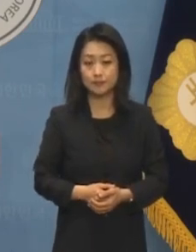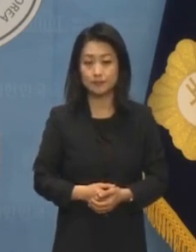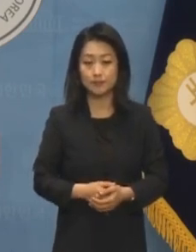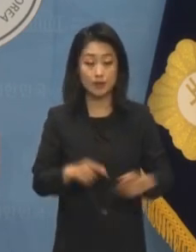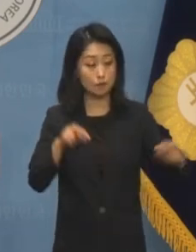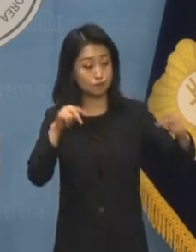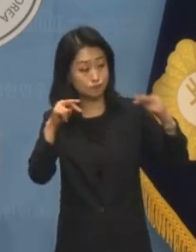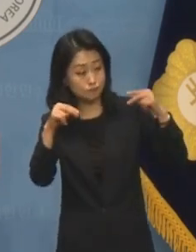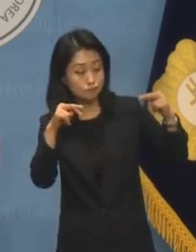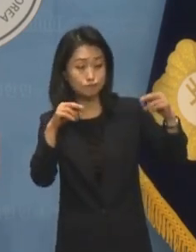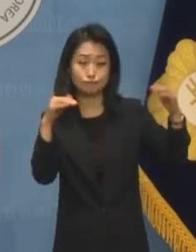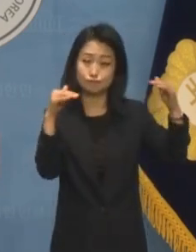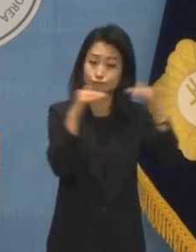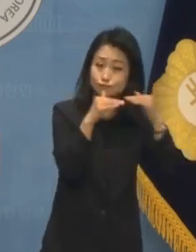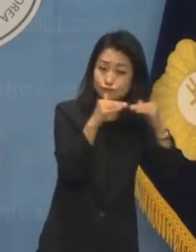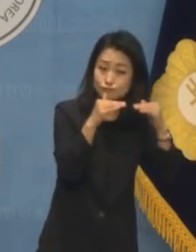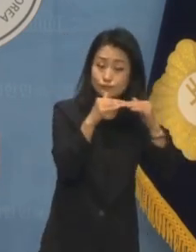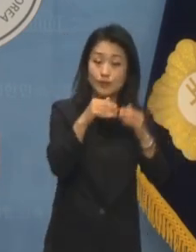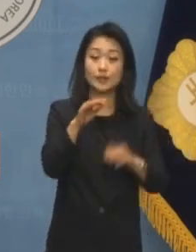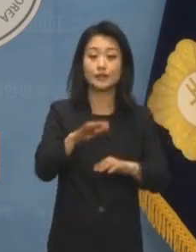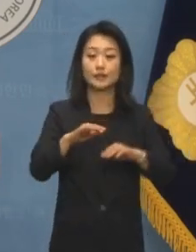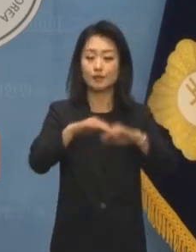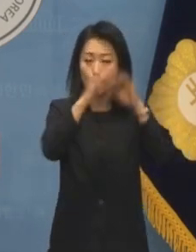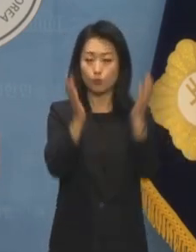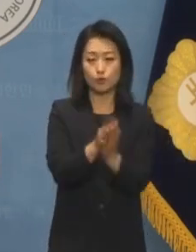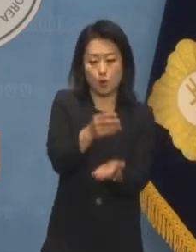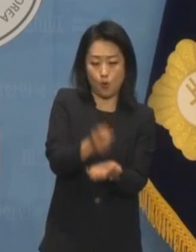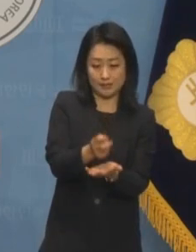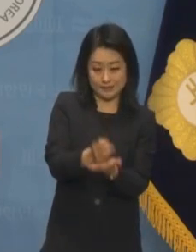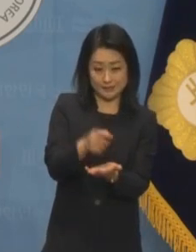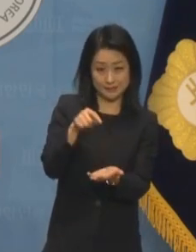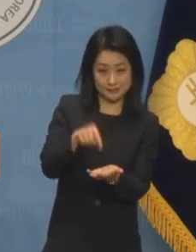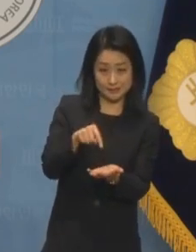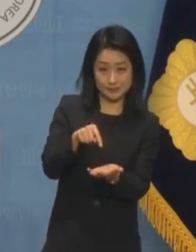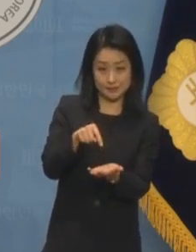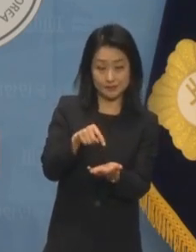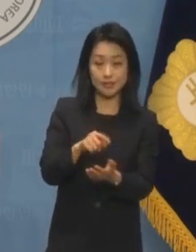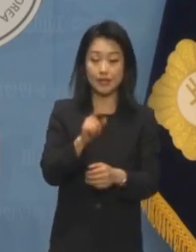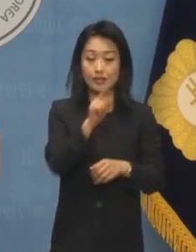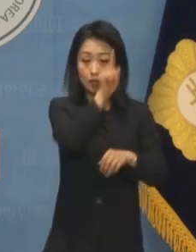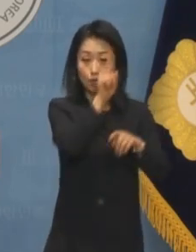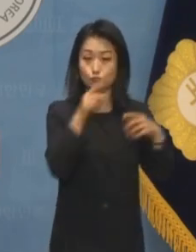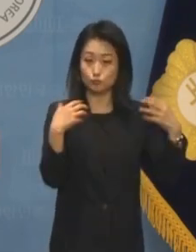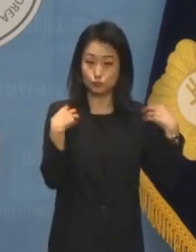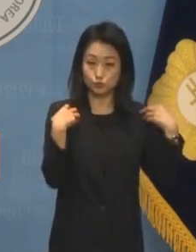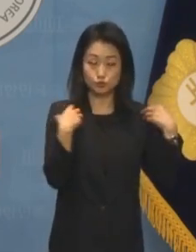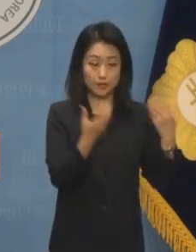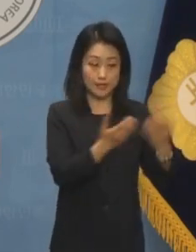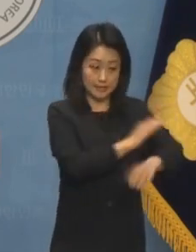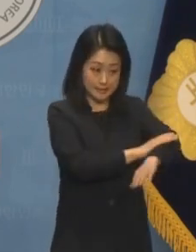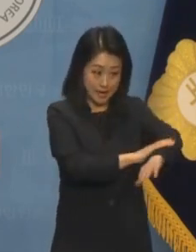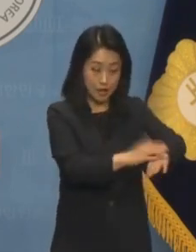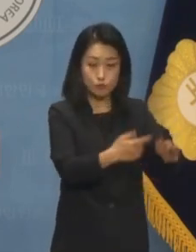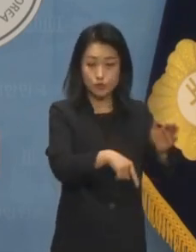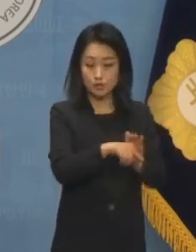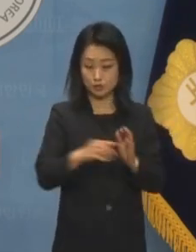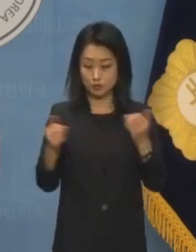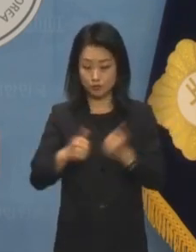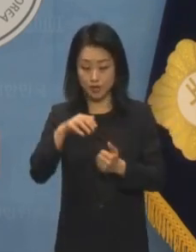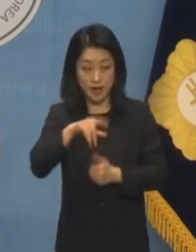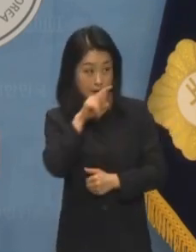견제와 균형을 위한 대원칙은 국회에 행정부가 국민을 위해 제대로 일하도록 감시하고